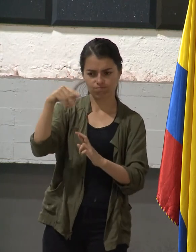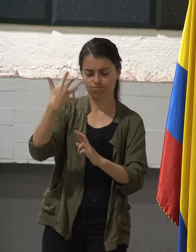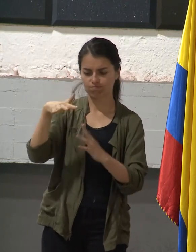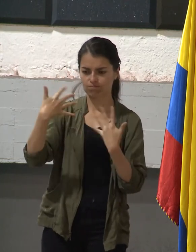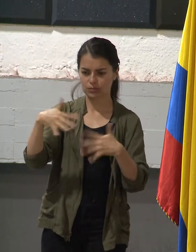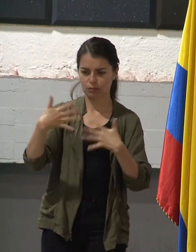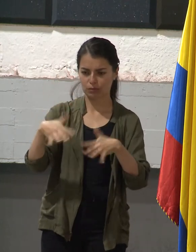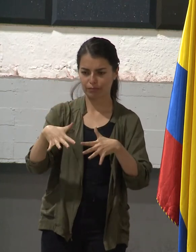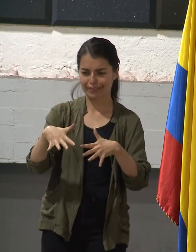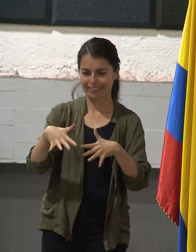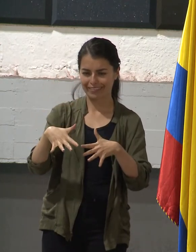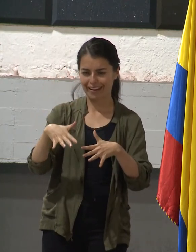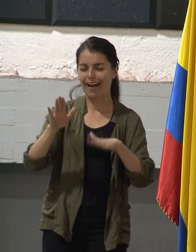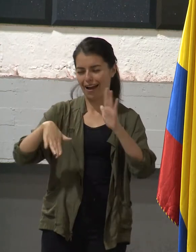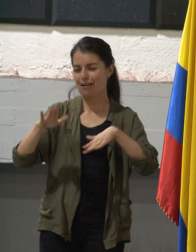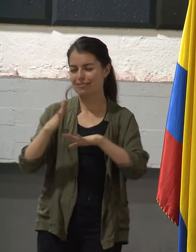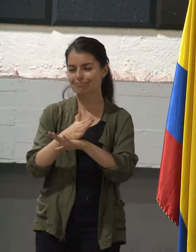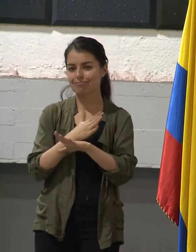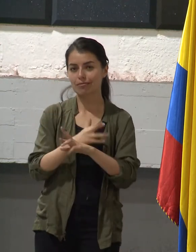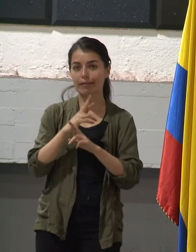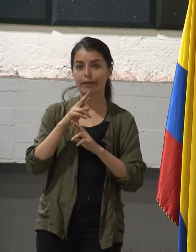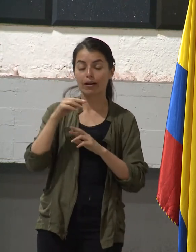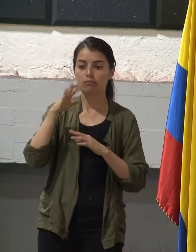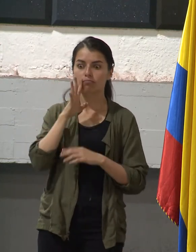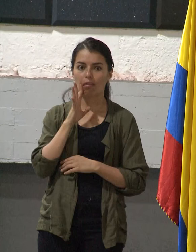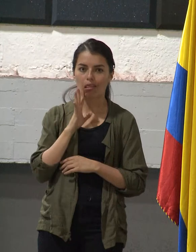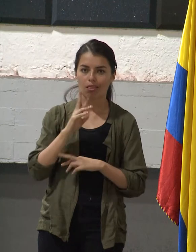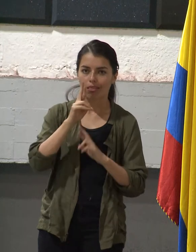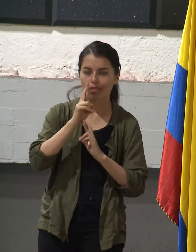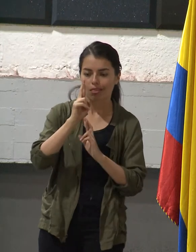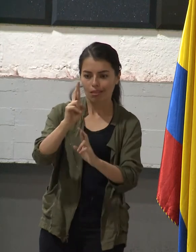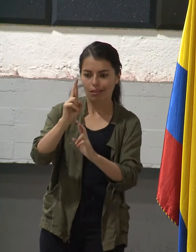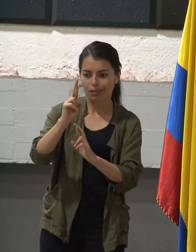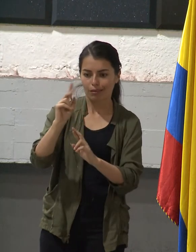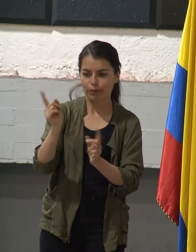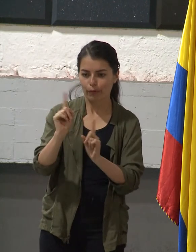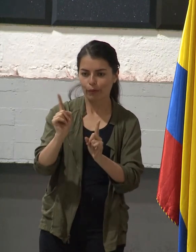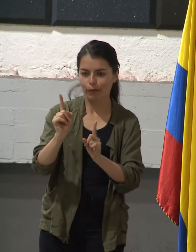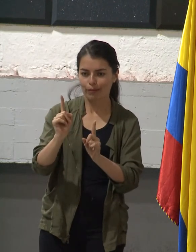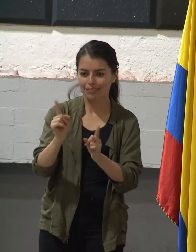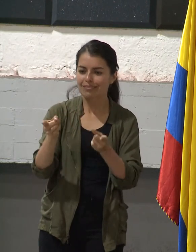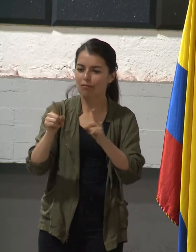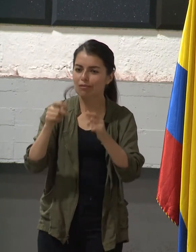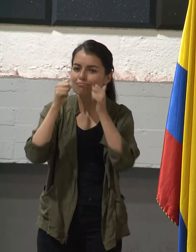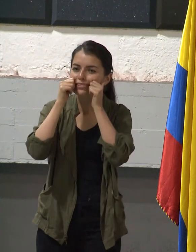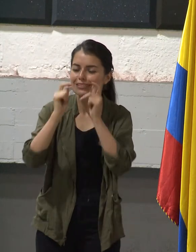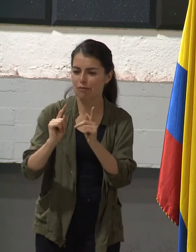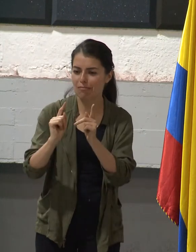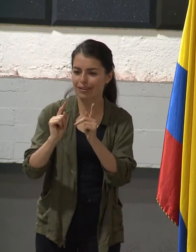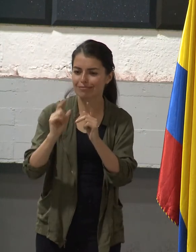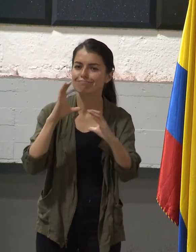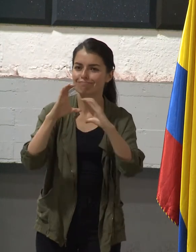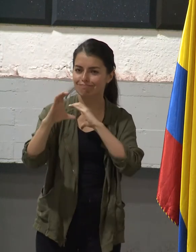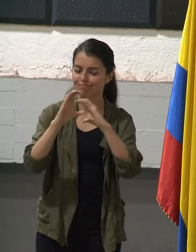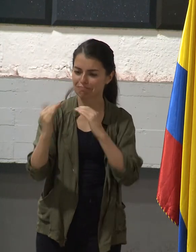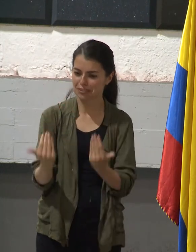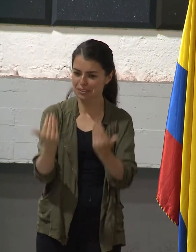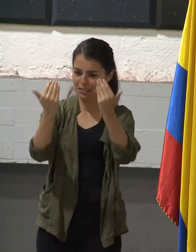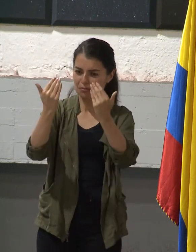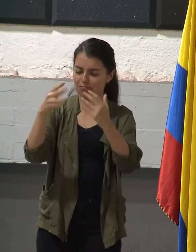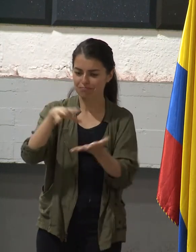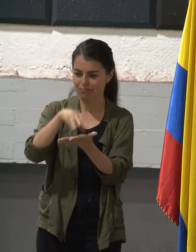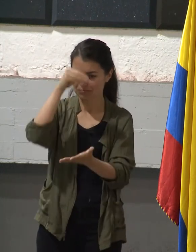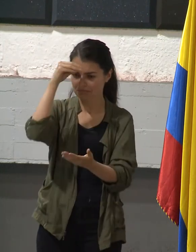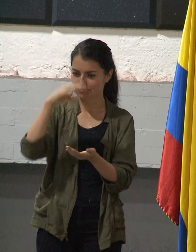vida académica por la que hemos elegido sino porque es un ser humano los invito a que intentemos